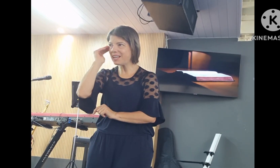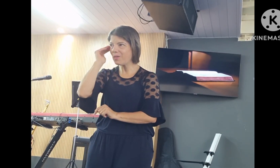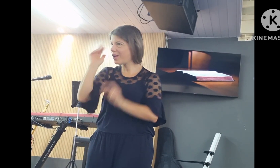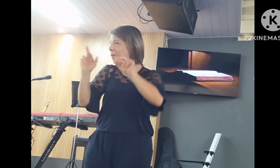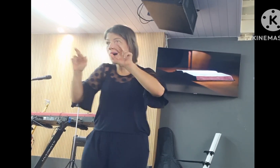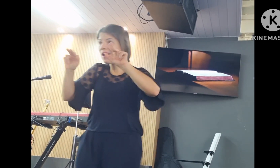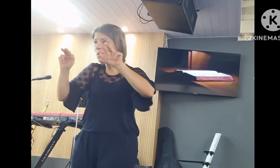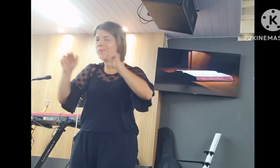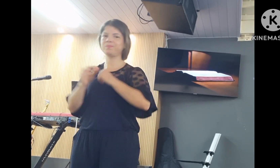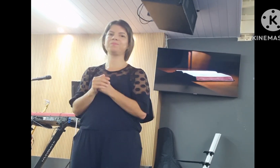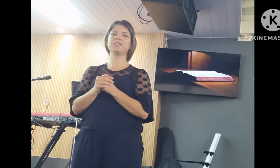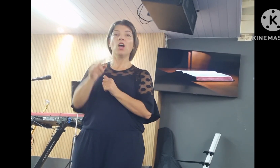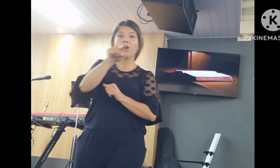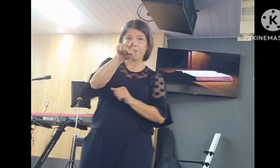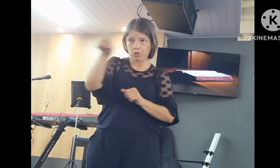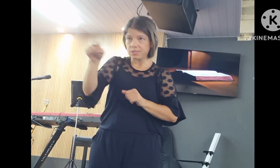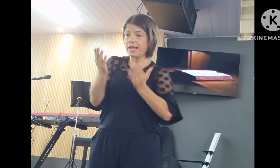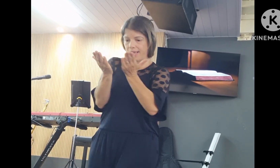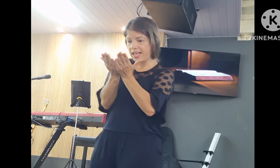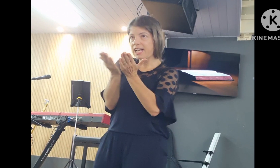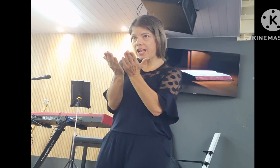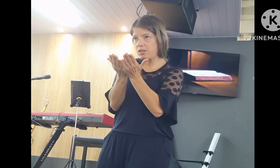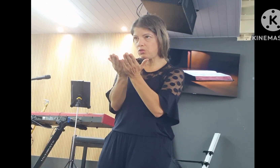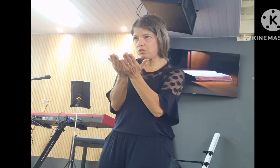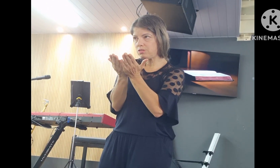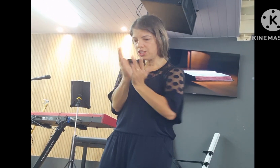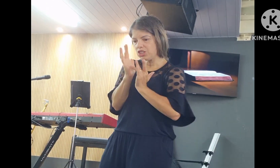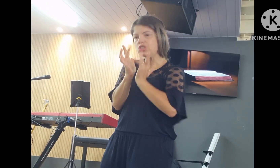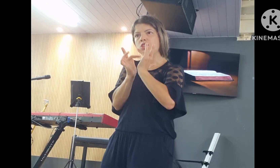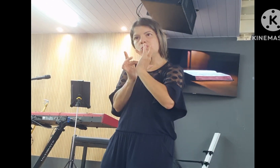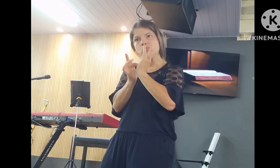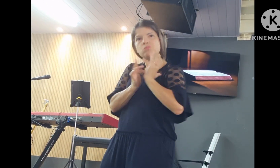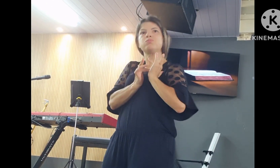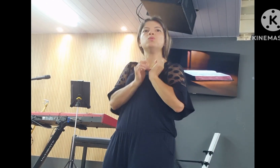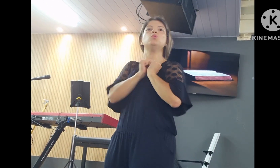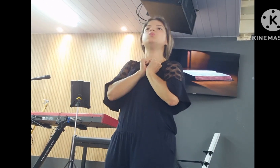crentes aceitam Jesus, mas Jesus fica aqui na sala.